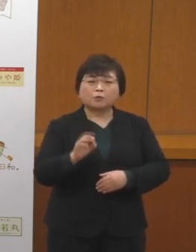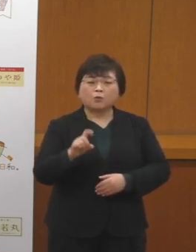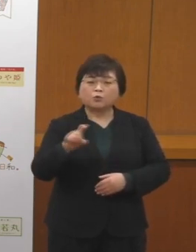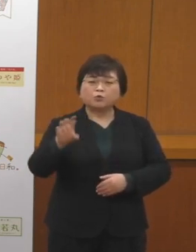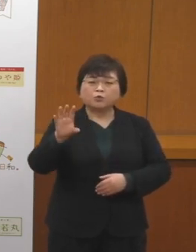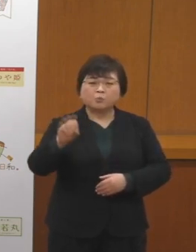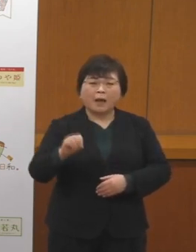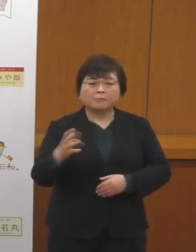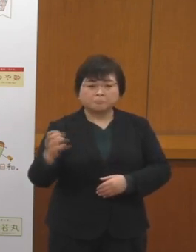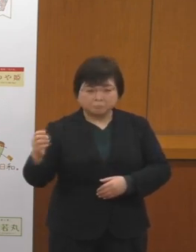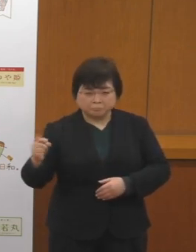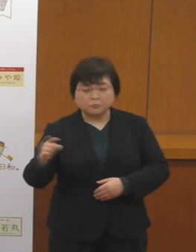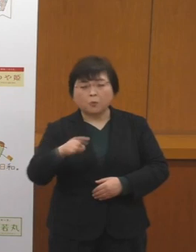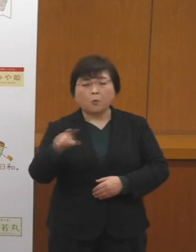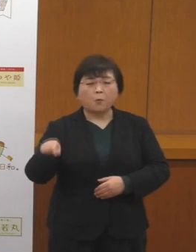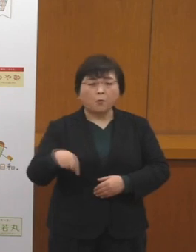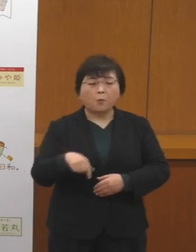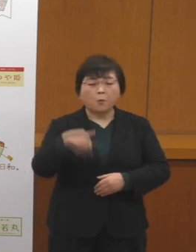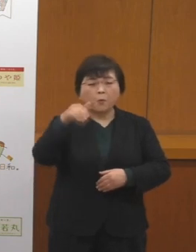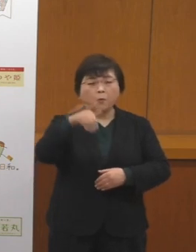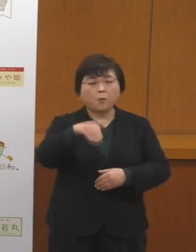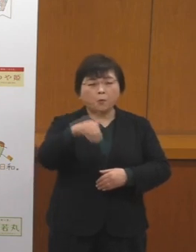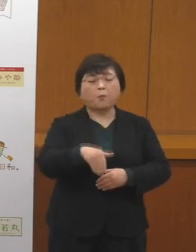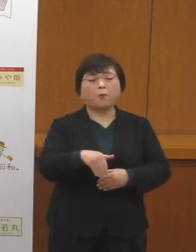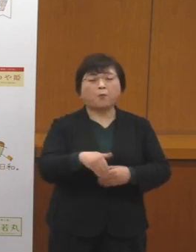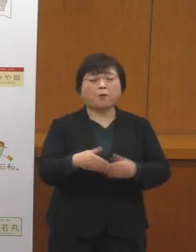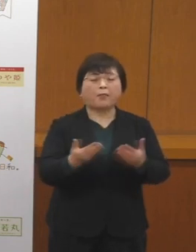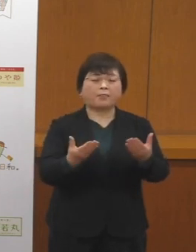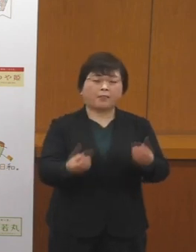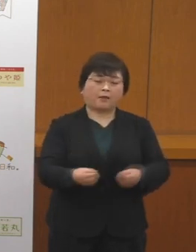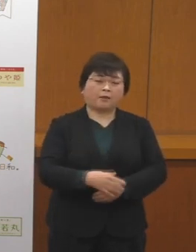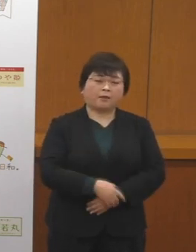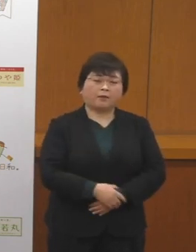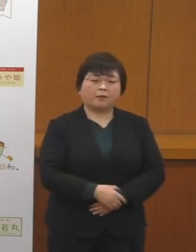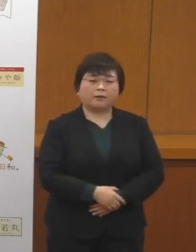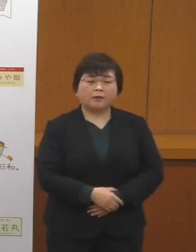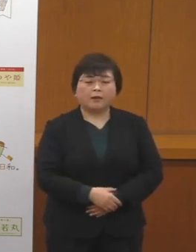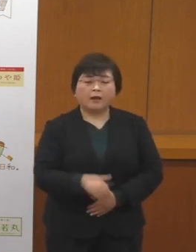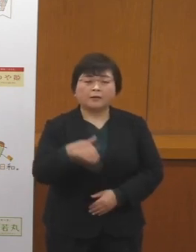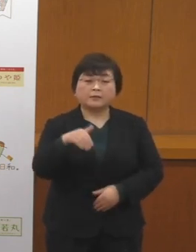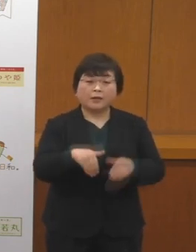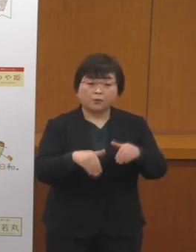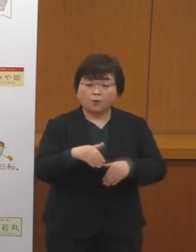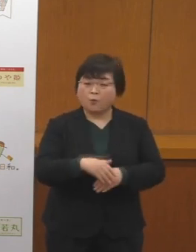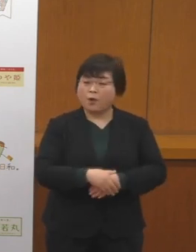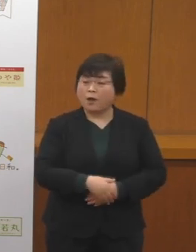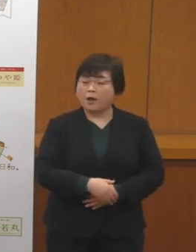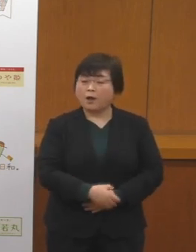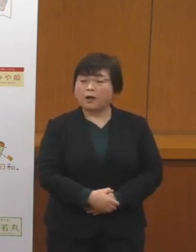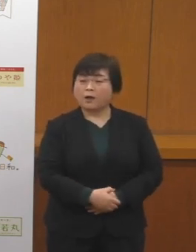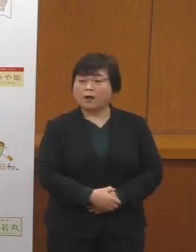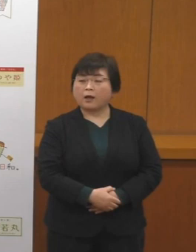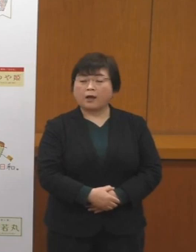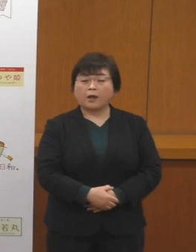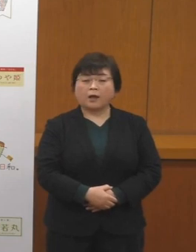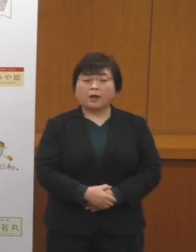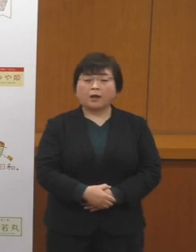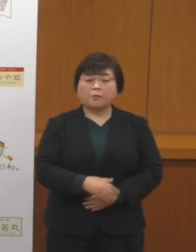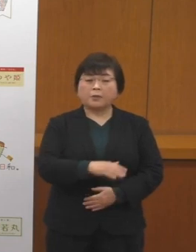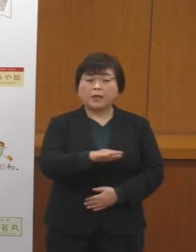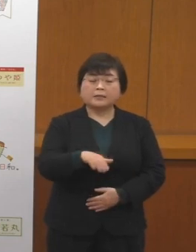109,623人の利用につながったところです選挙は有権者の皆さん